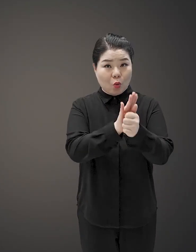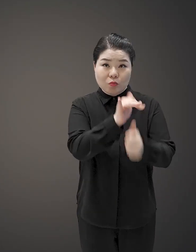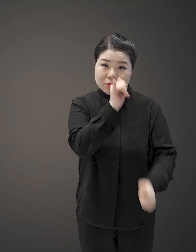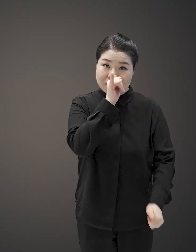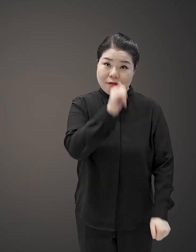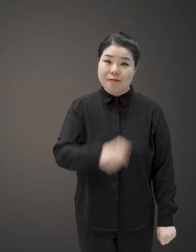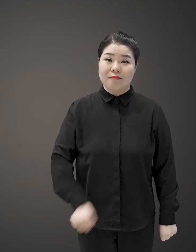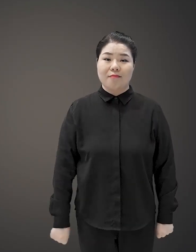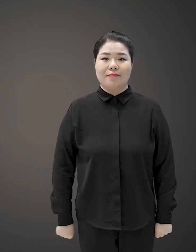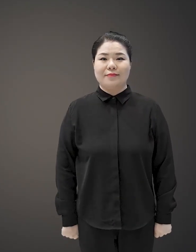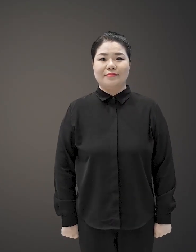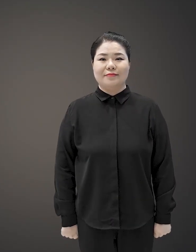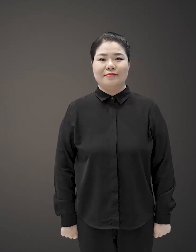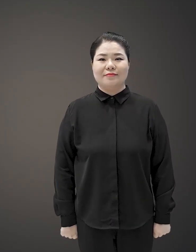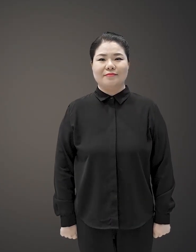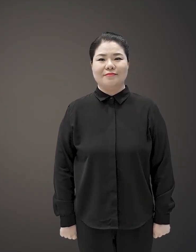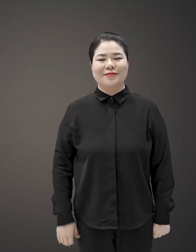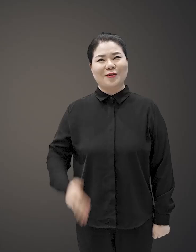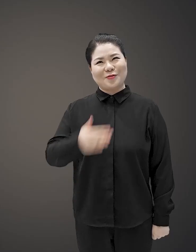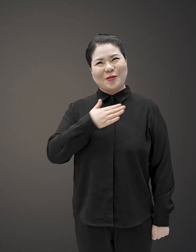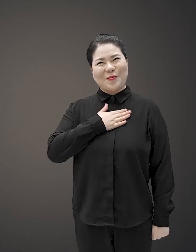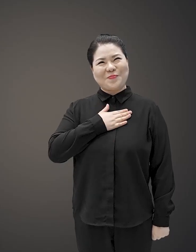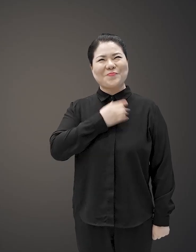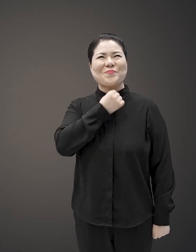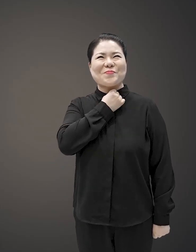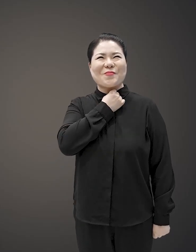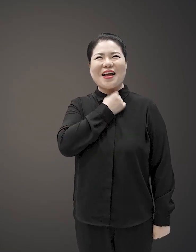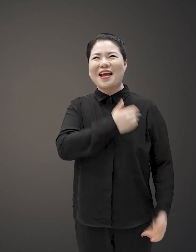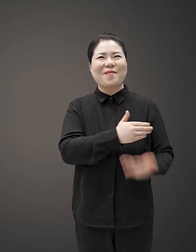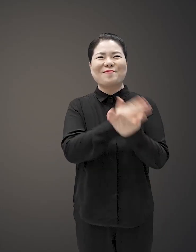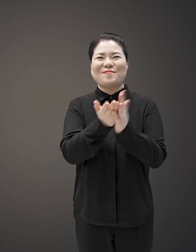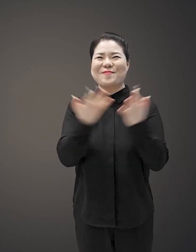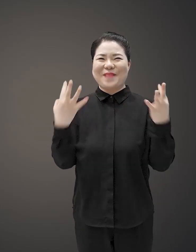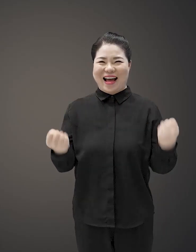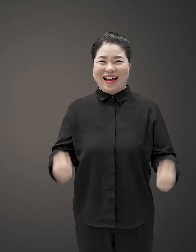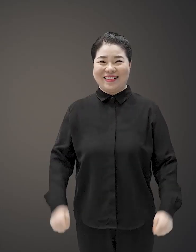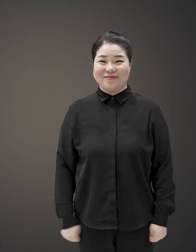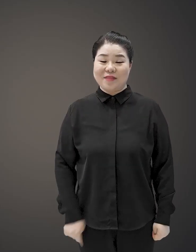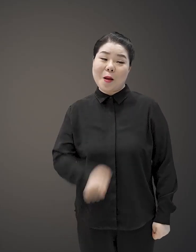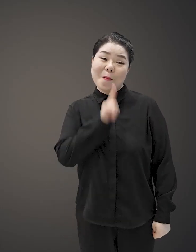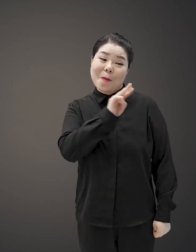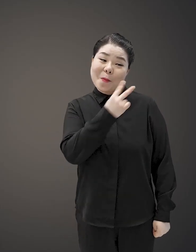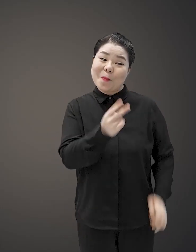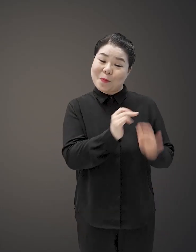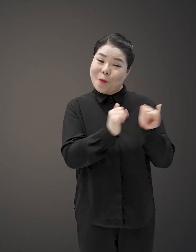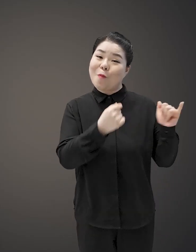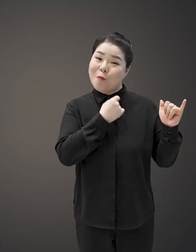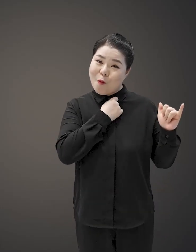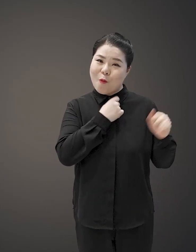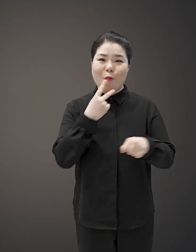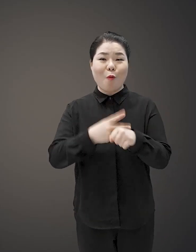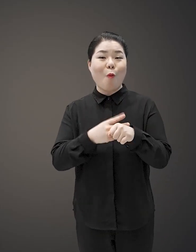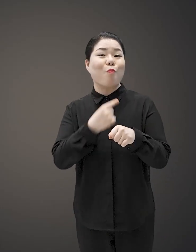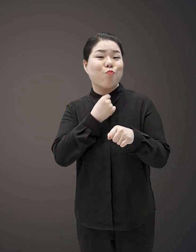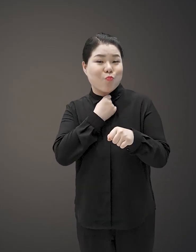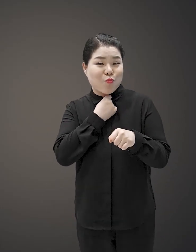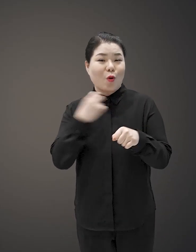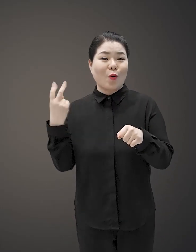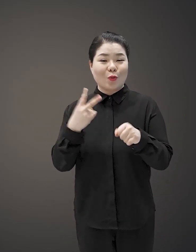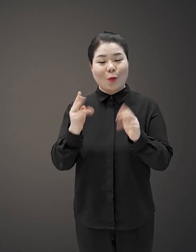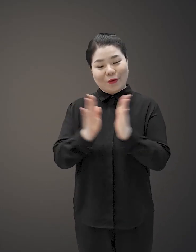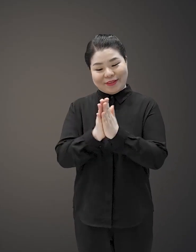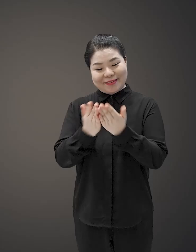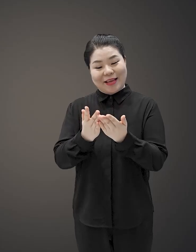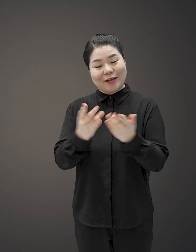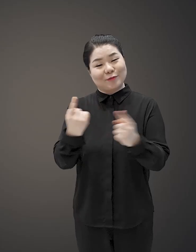도움이 되고 있나요? 사실 저는 꿈이 아주 많아요. 번역가도 되고 싶고 선생님도 되고 싶고